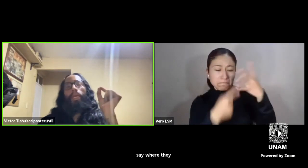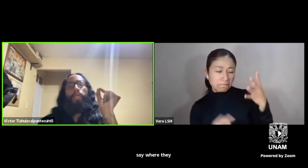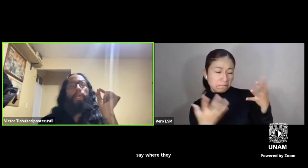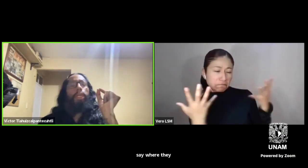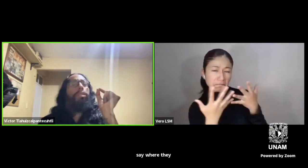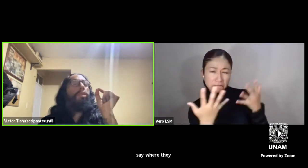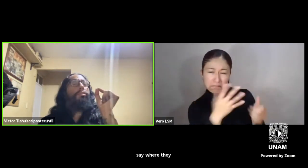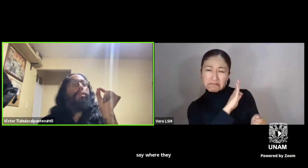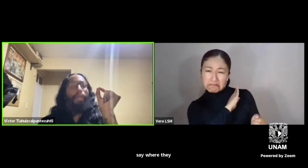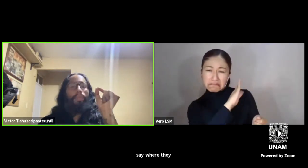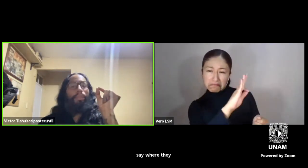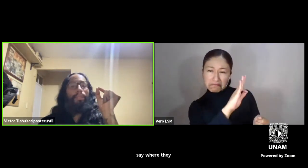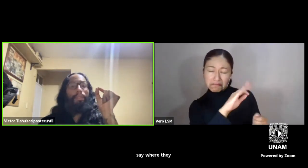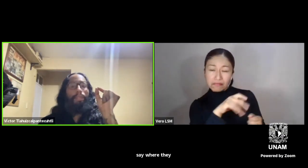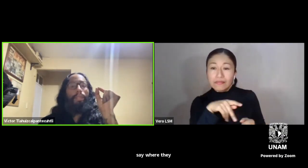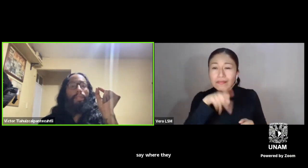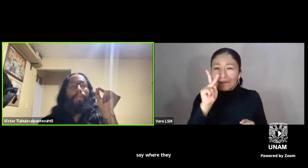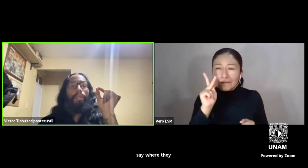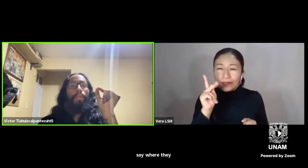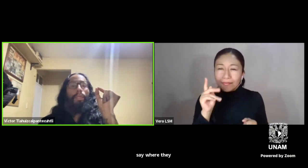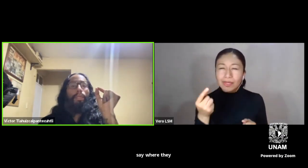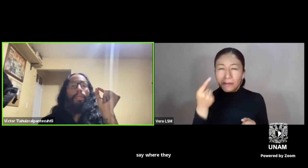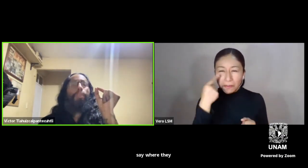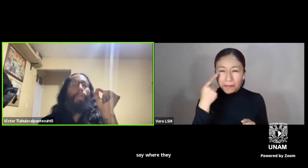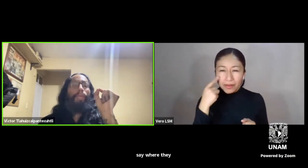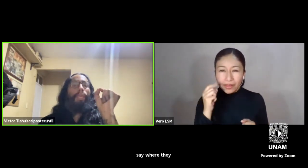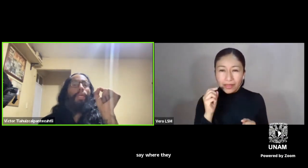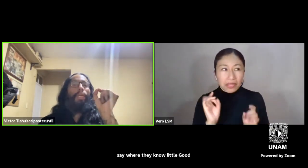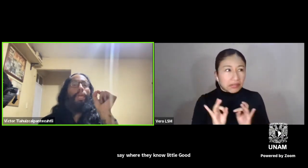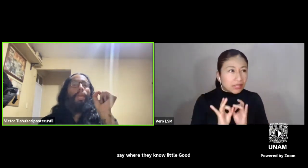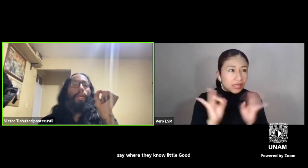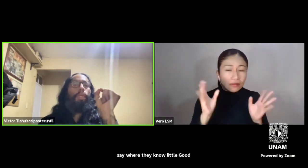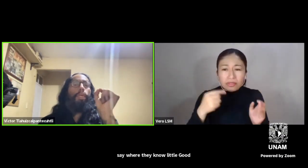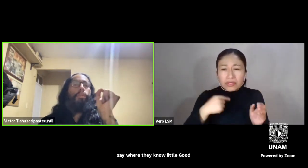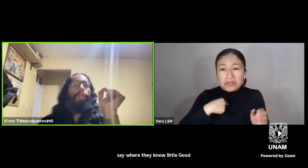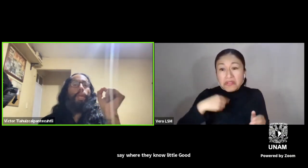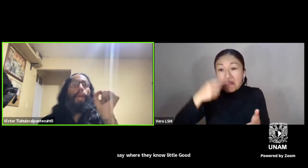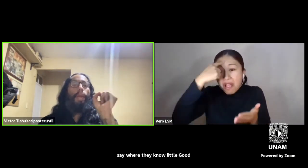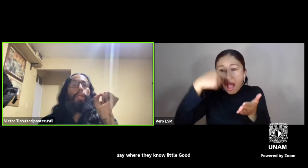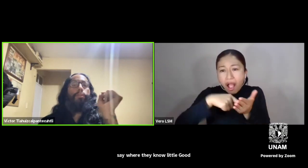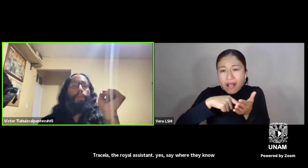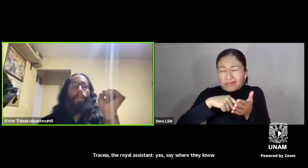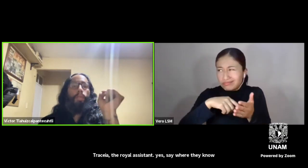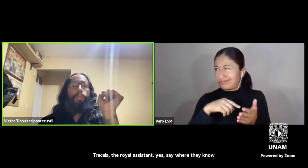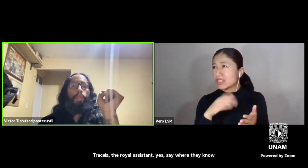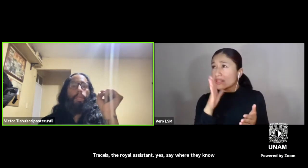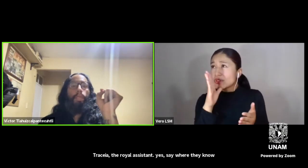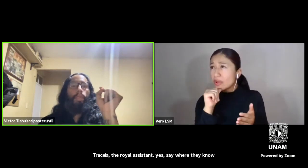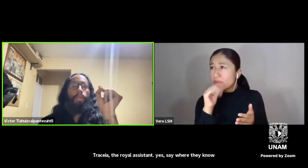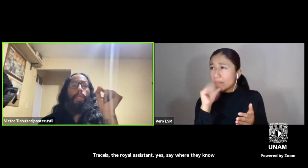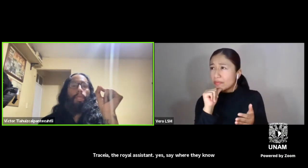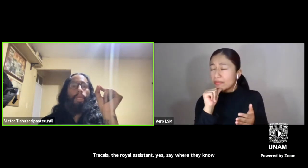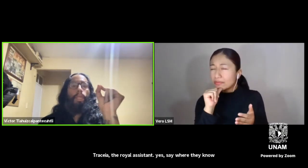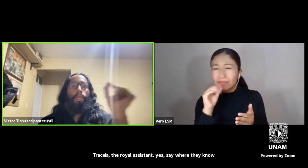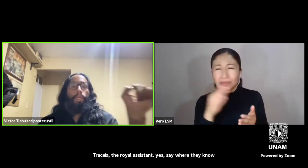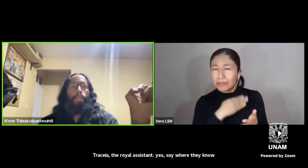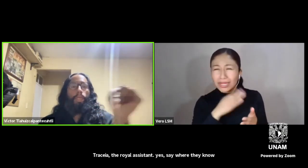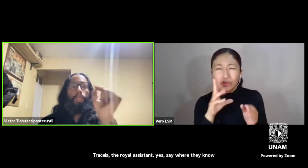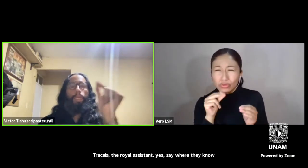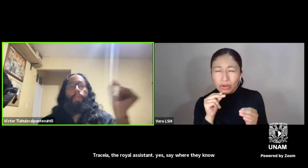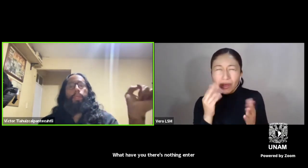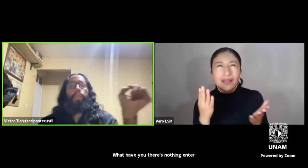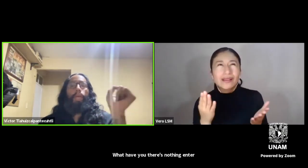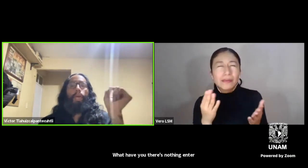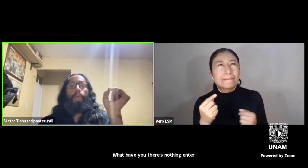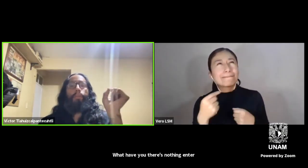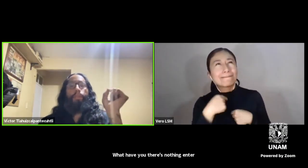pasaría si digo yo no puedo? O más bien, ¿qué es lo que implica el yo puedo dentro de